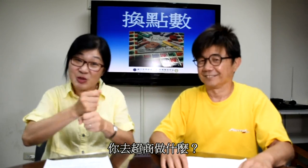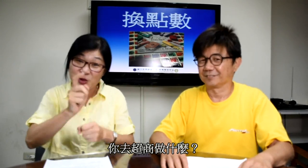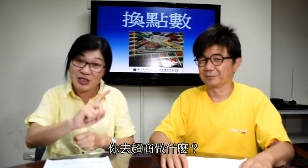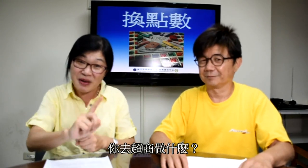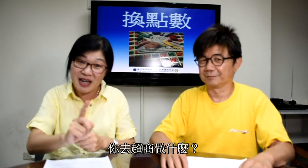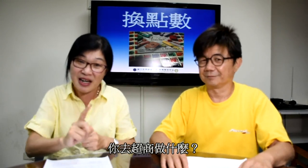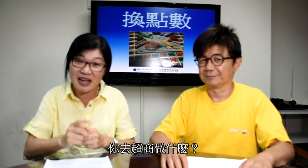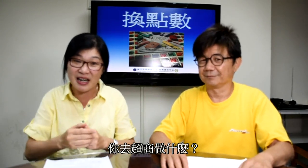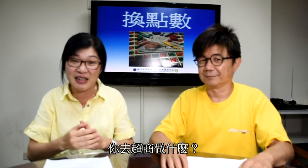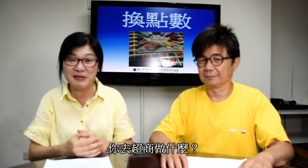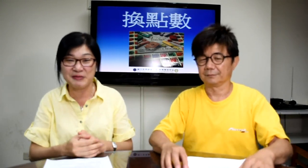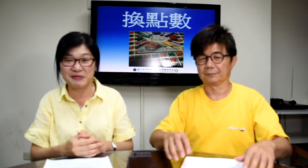什么？